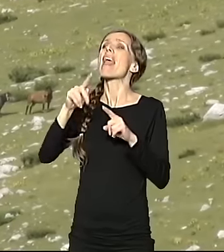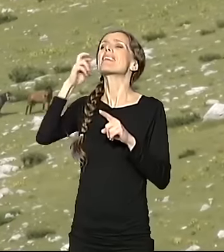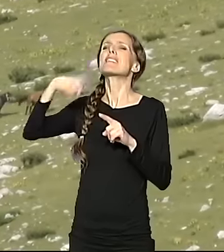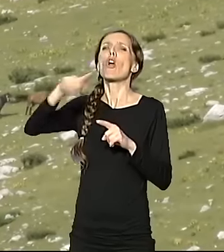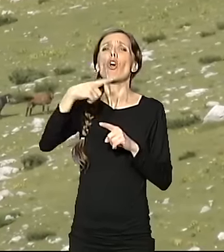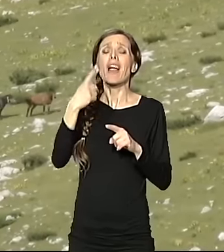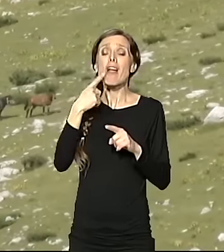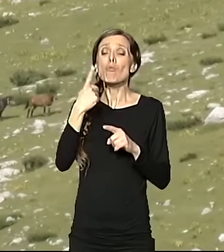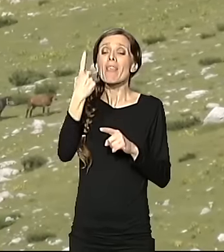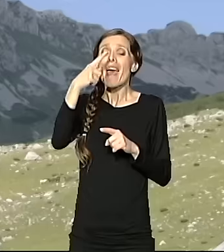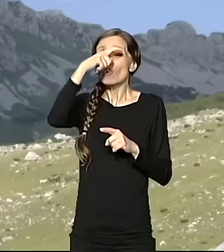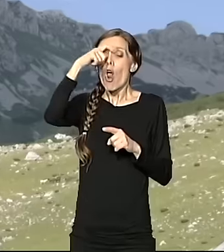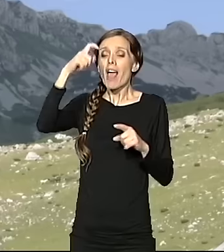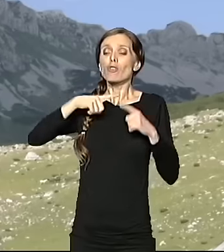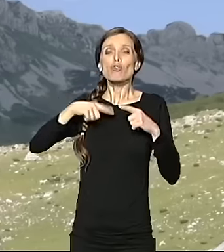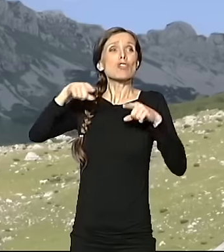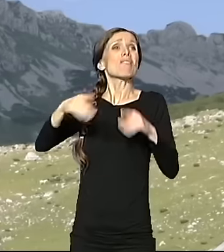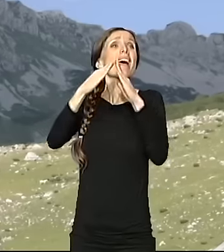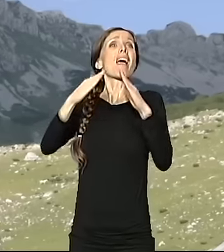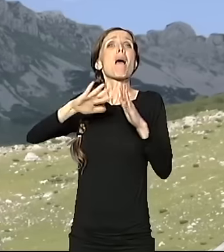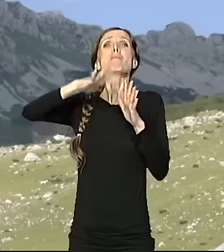života duže. Je li to istina?